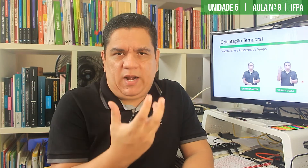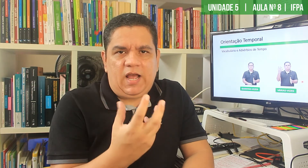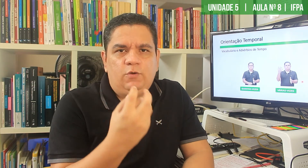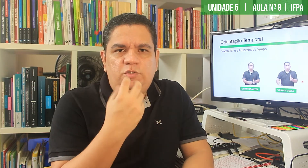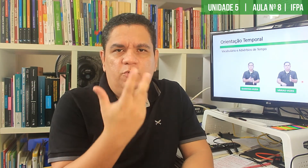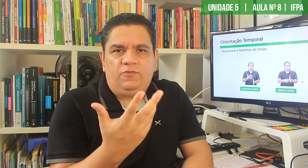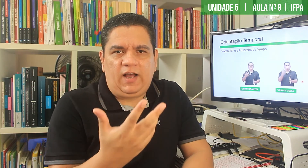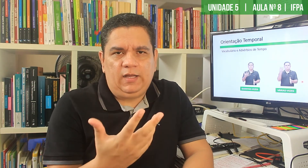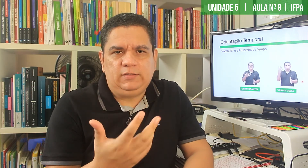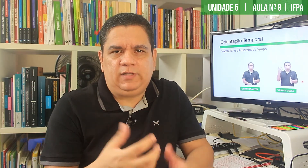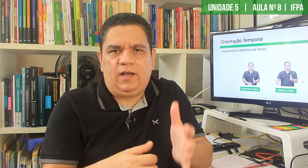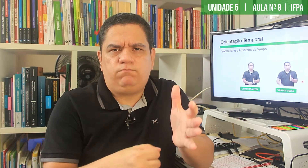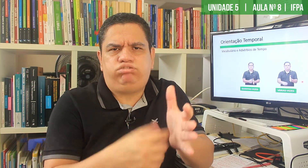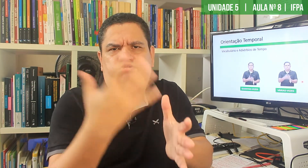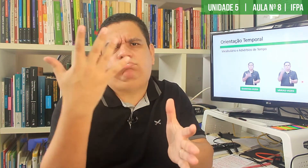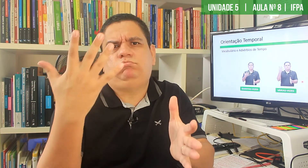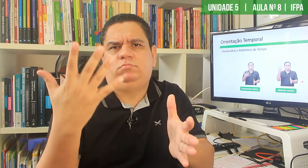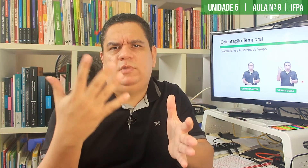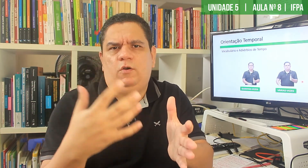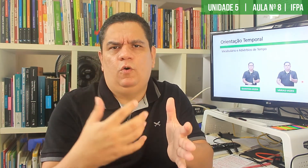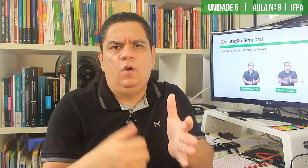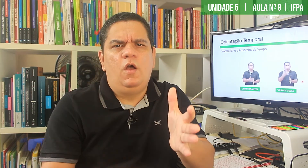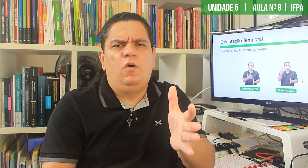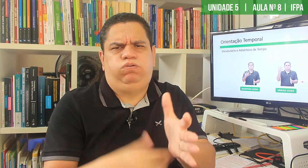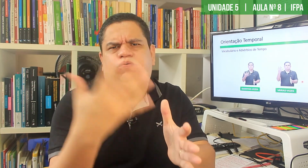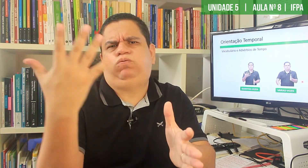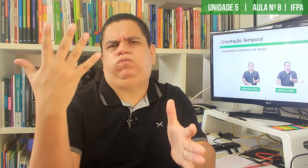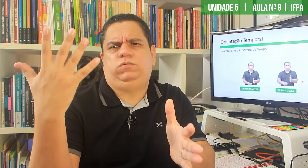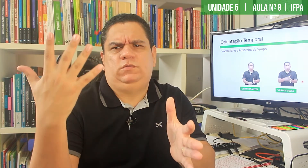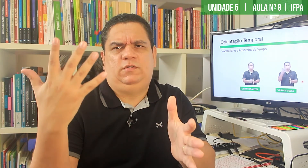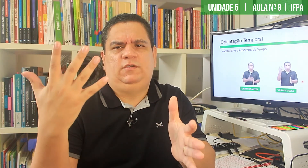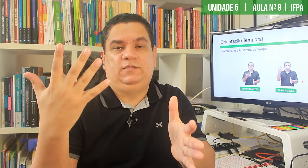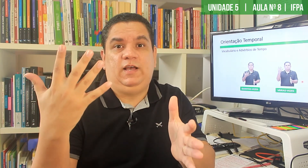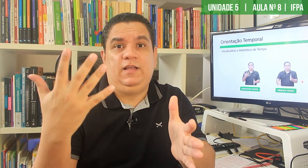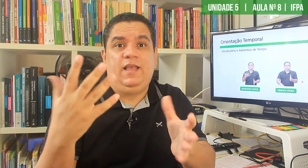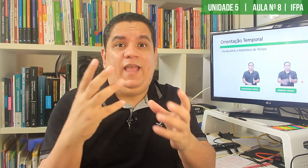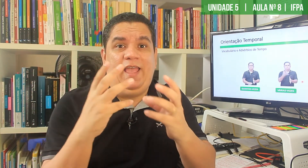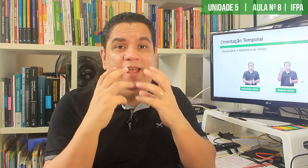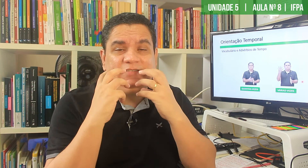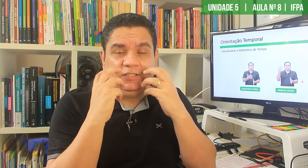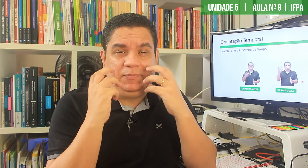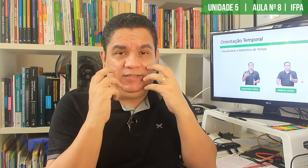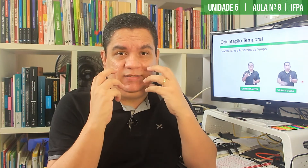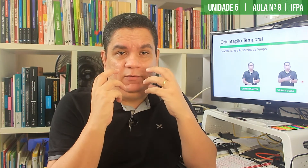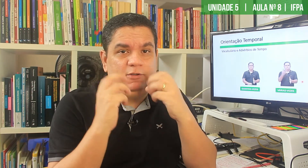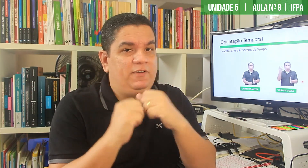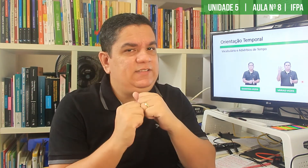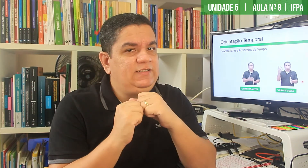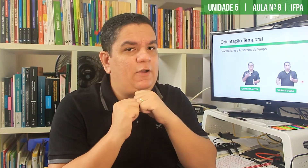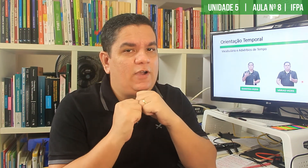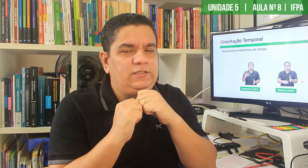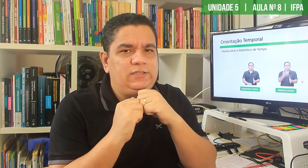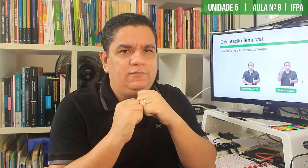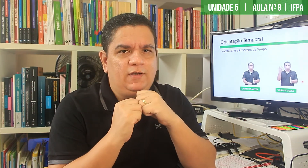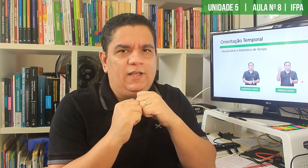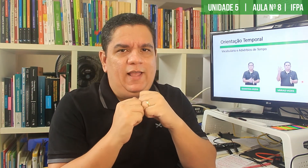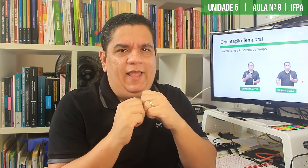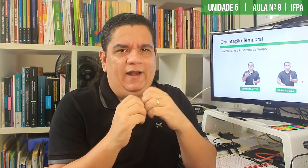assoprar ou de bufar, tá? Ou, tá? Essa expressão não vai ser interrogativa. Ela vai